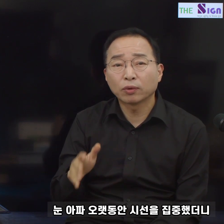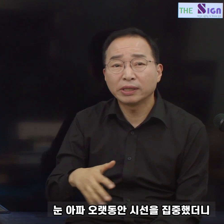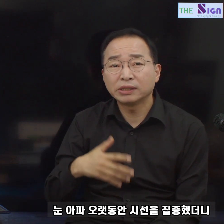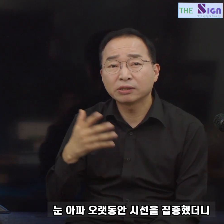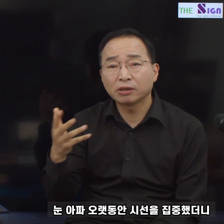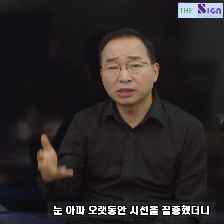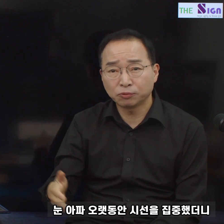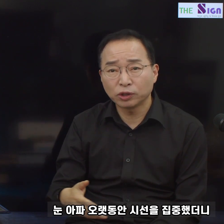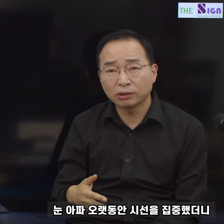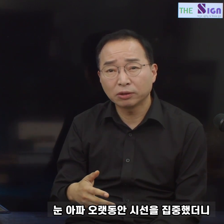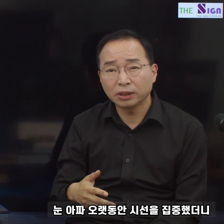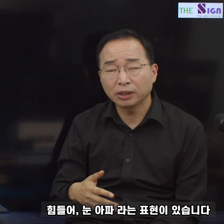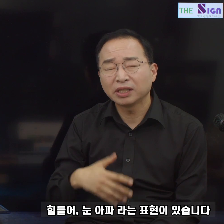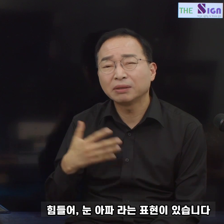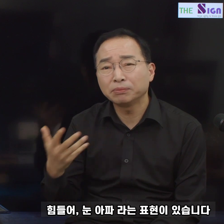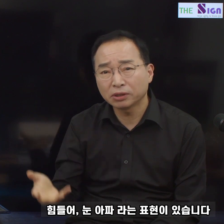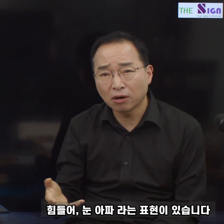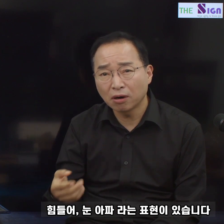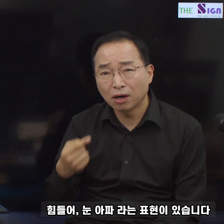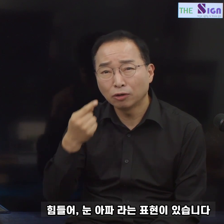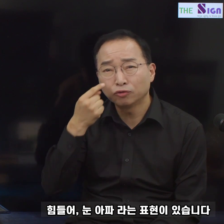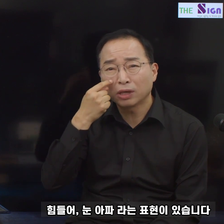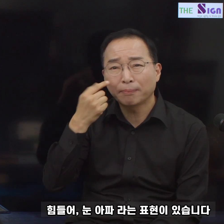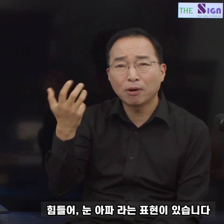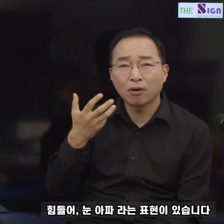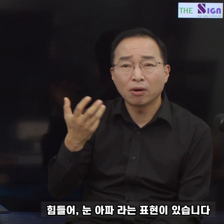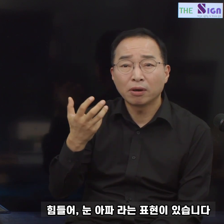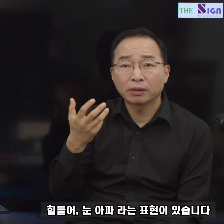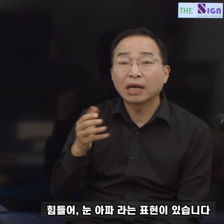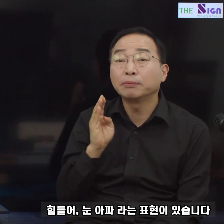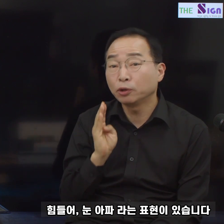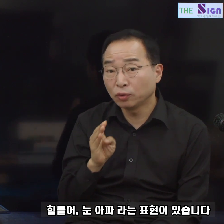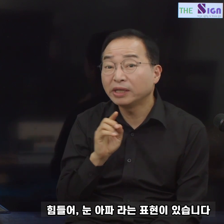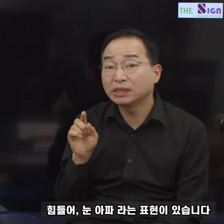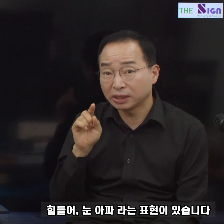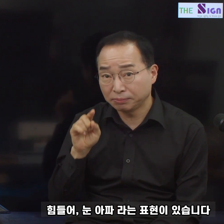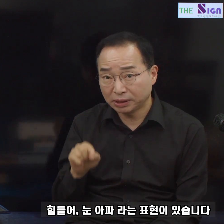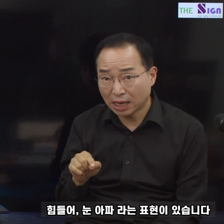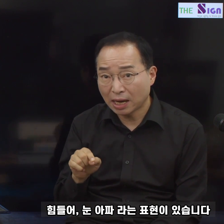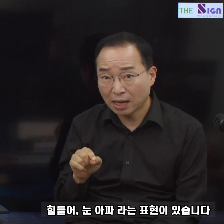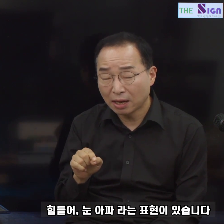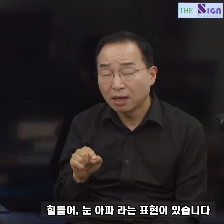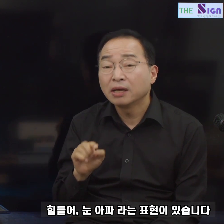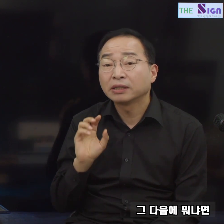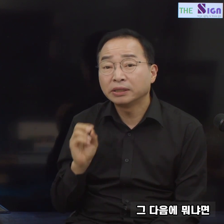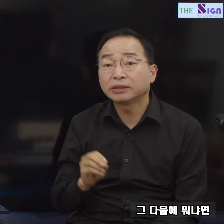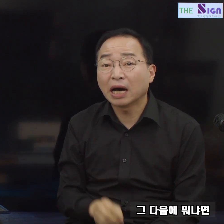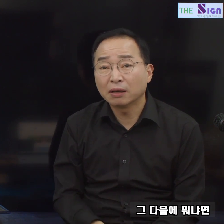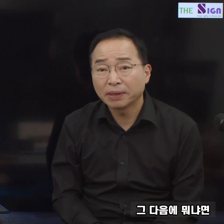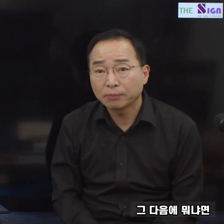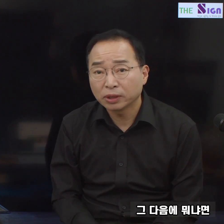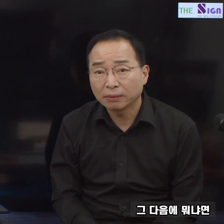오랫동안 시선을 집중했더니 힘들어. 눈 아파. 라는 표현도 있습니다. 그 다음에